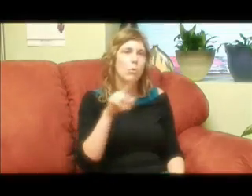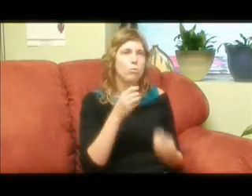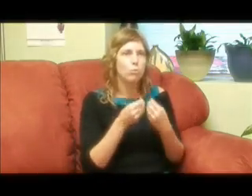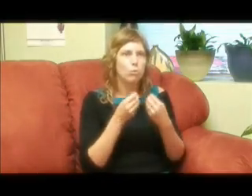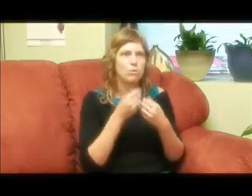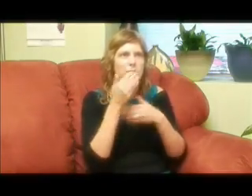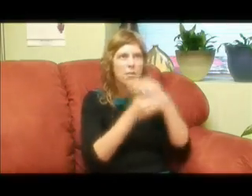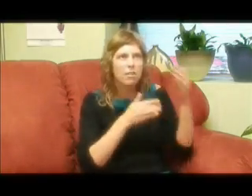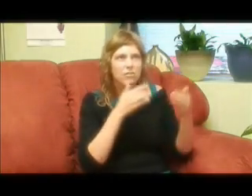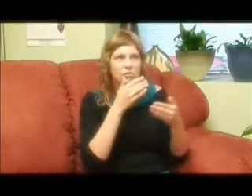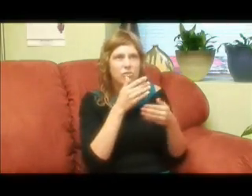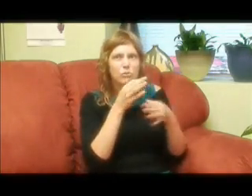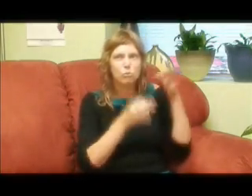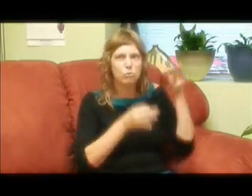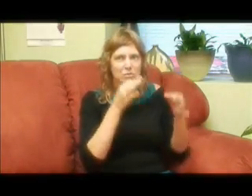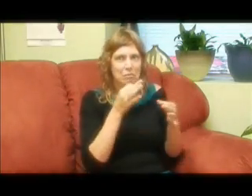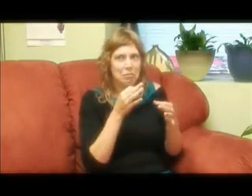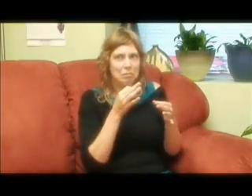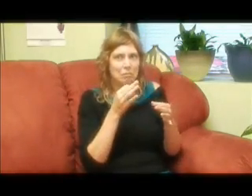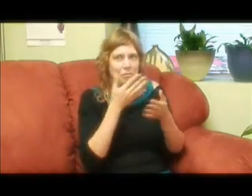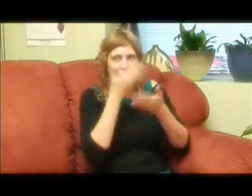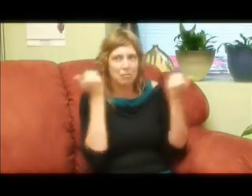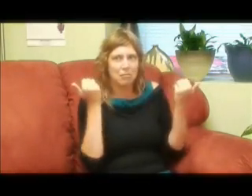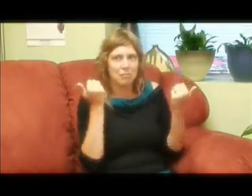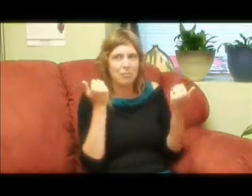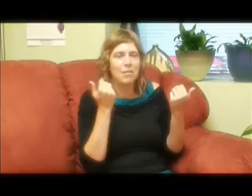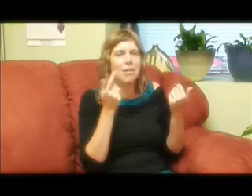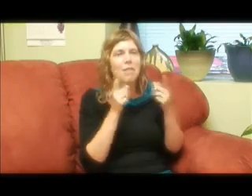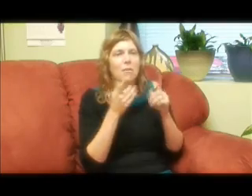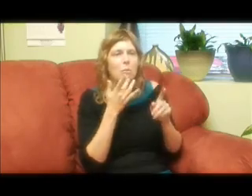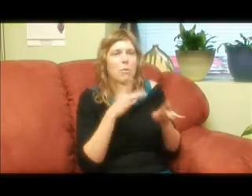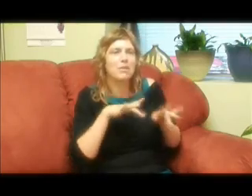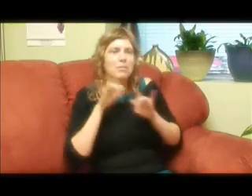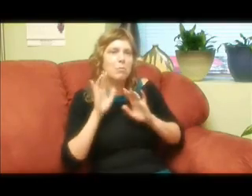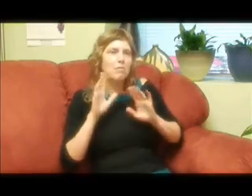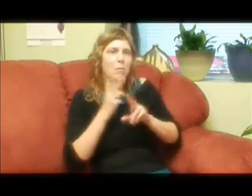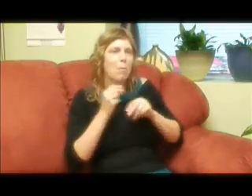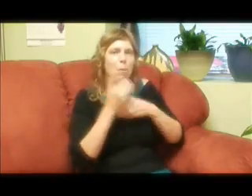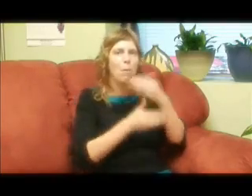Les femmes sourdes, devant les démarches du système judiciaire,